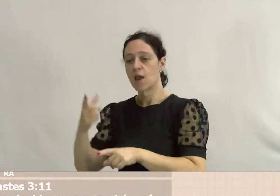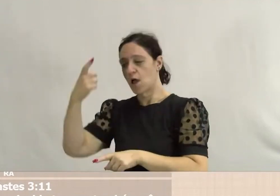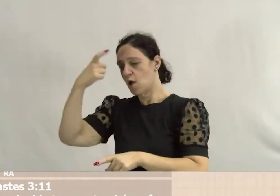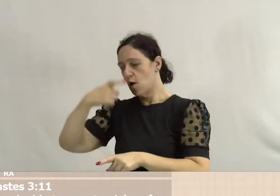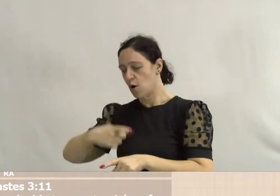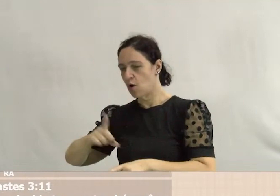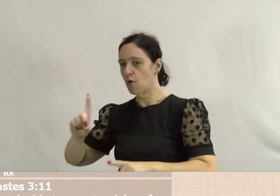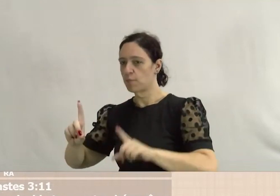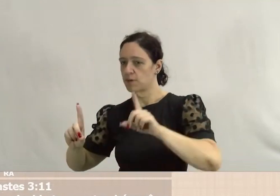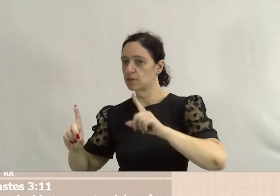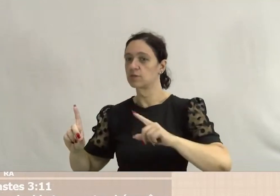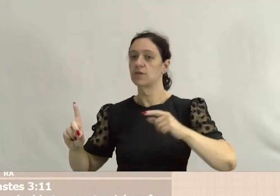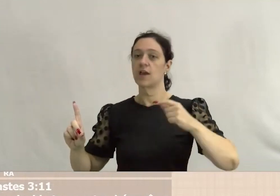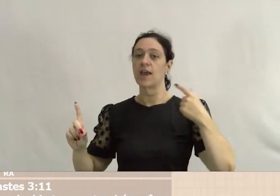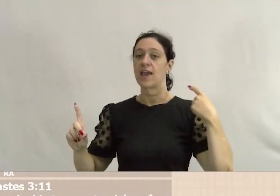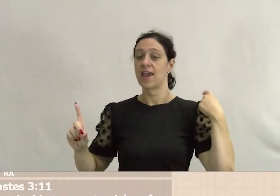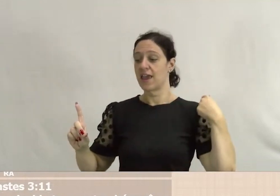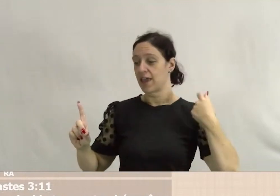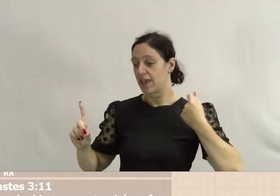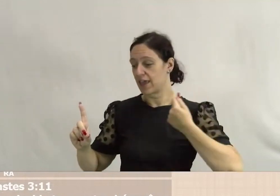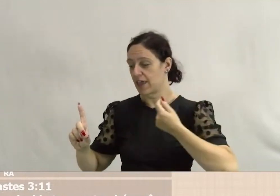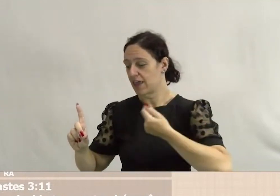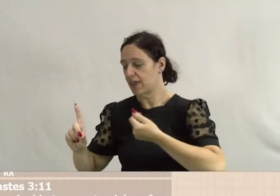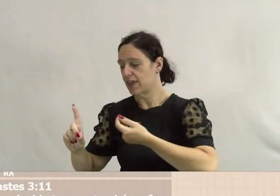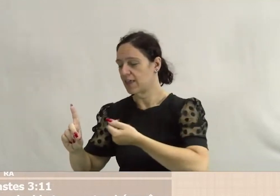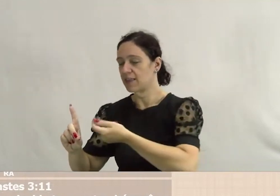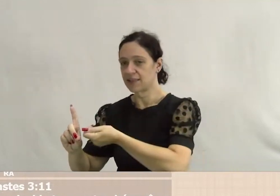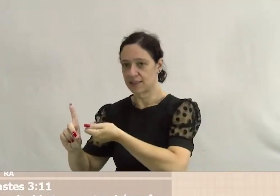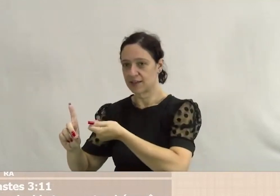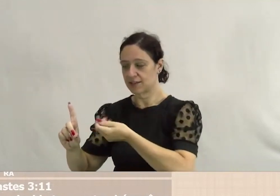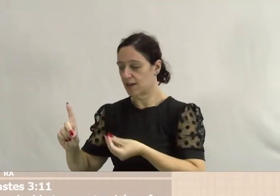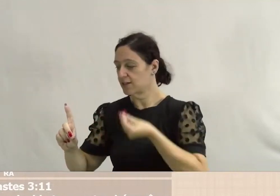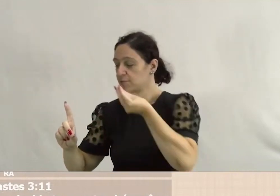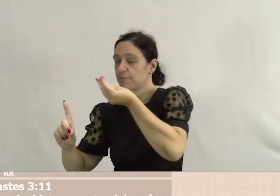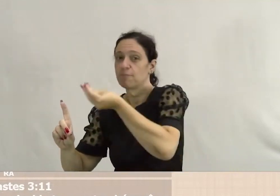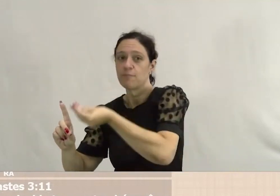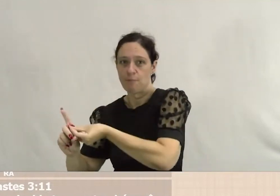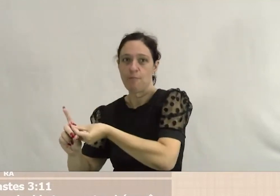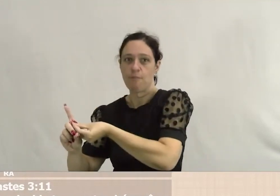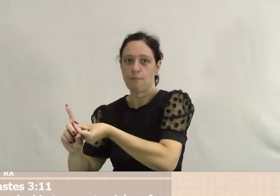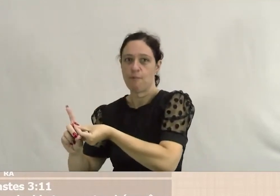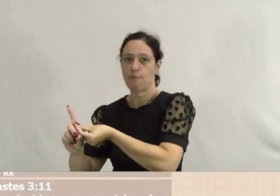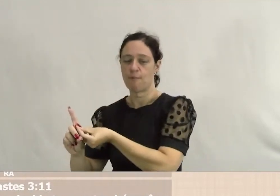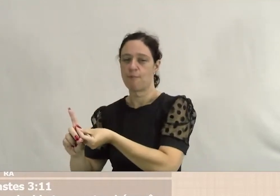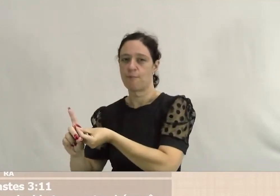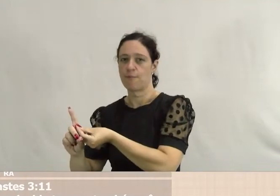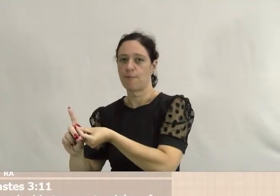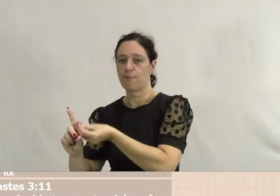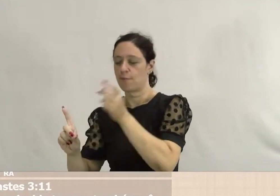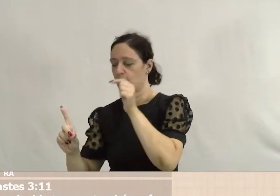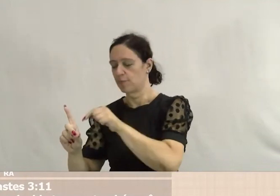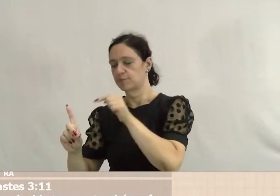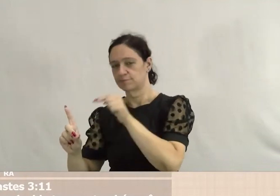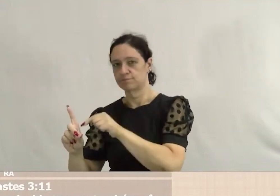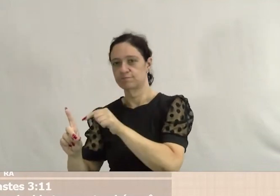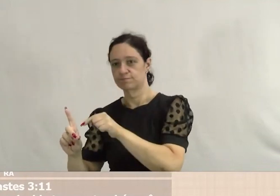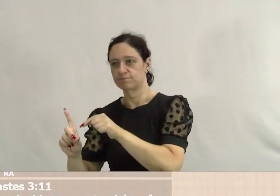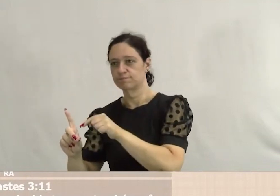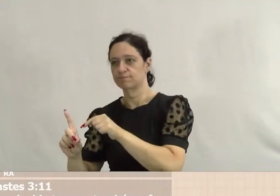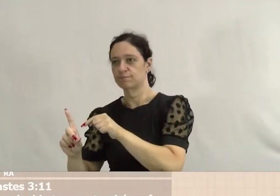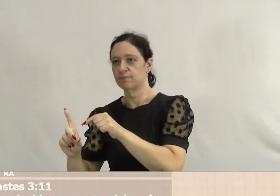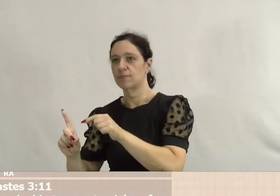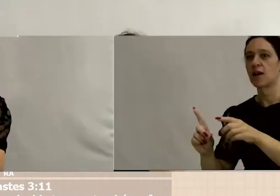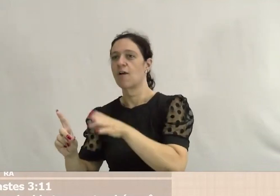no coração do homem, sem que esse possa descobrir as obras que Deus fez desde o